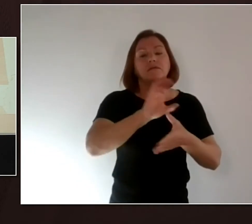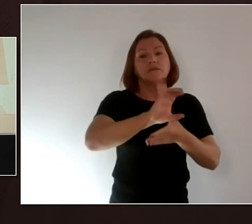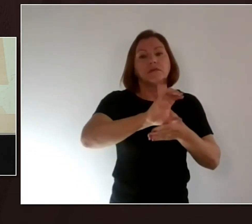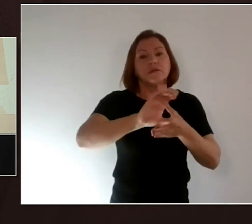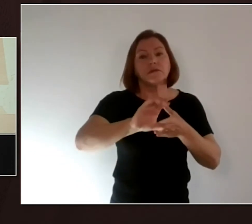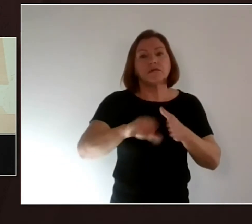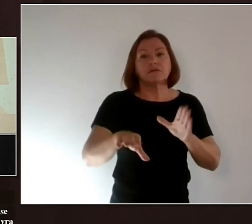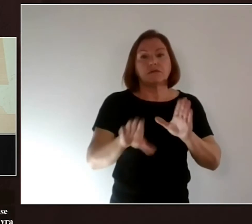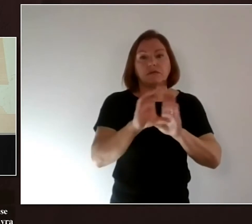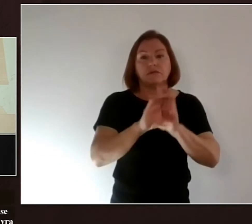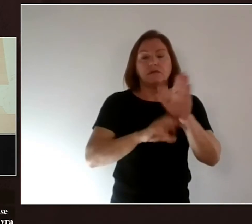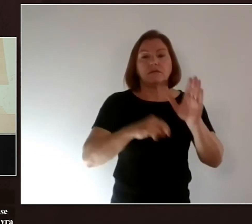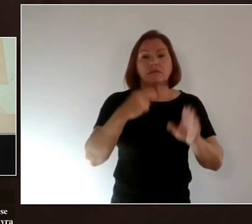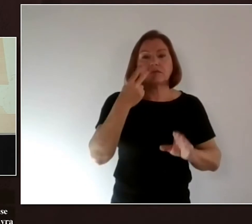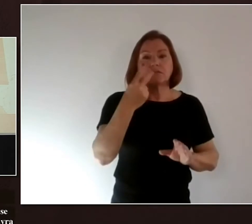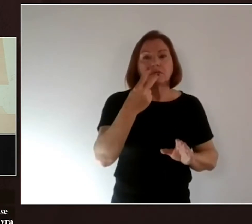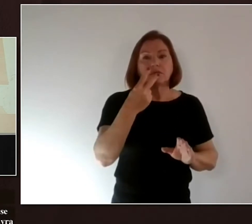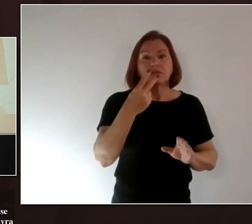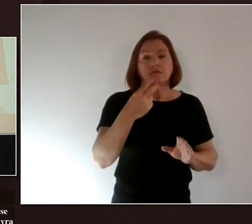Pelo contrário,